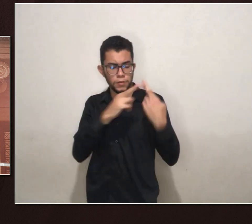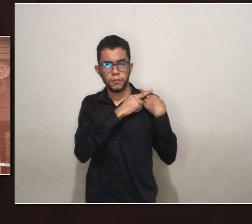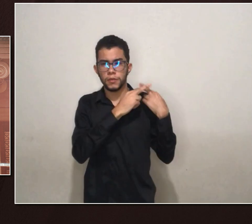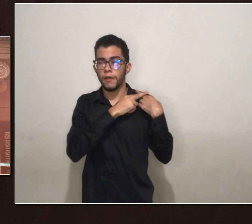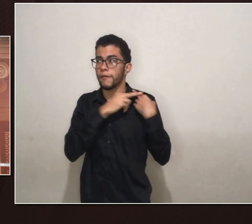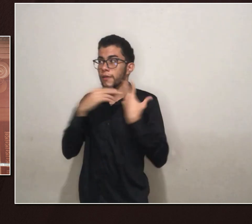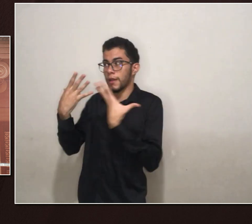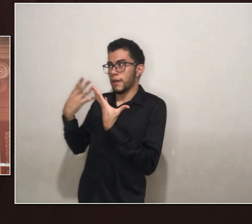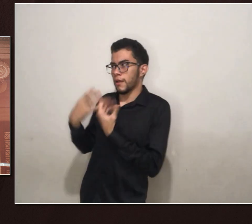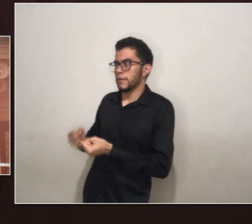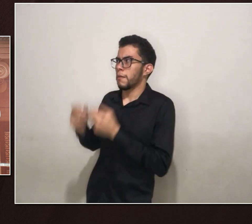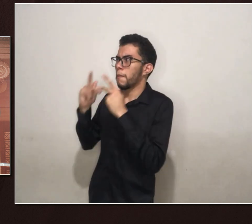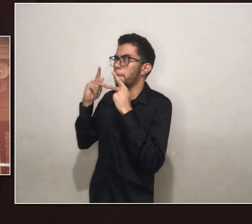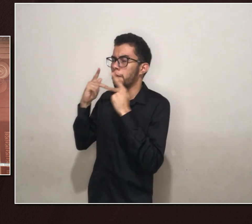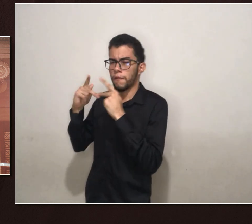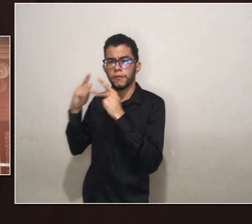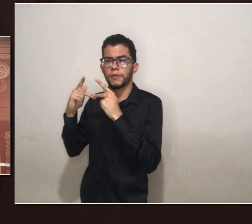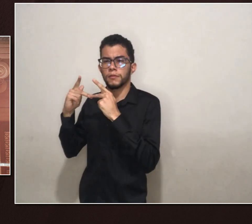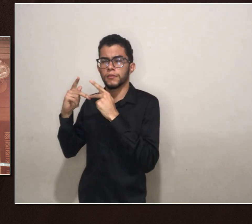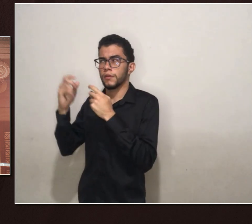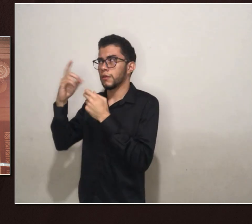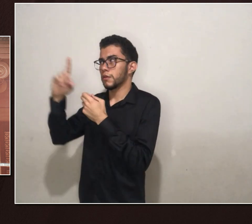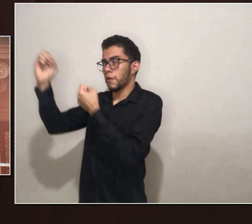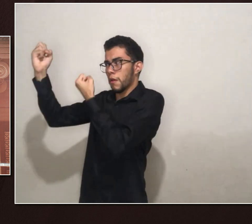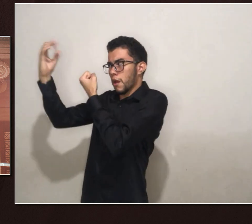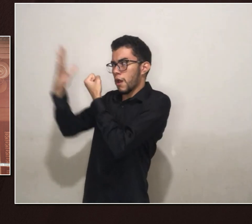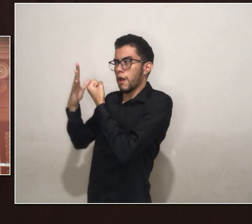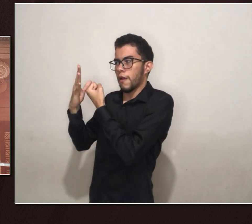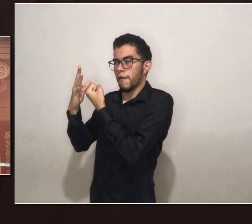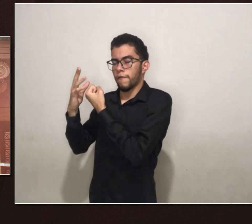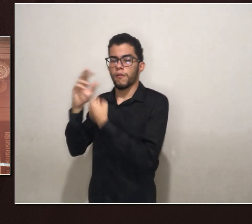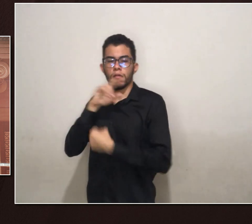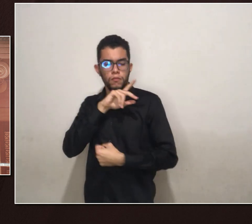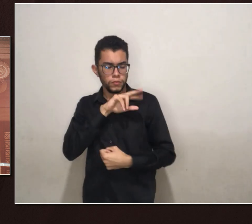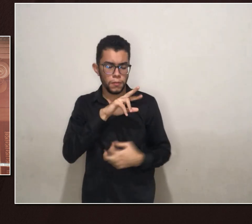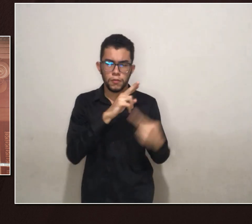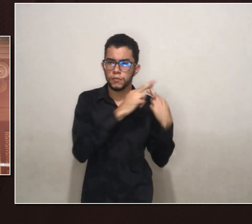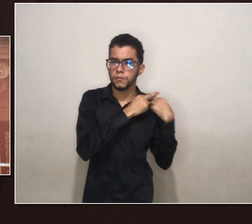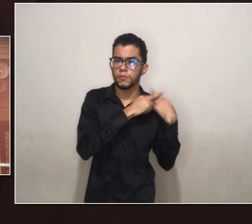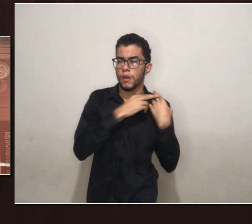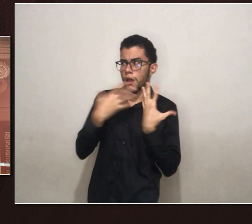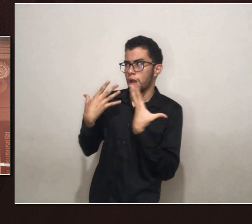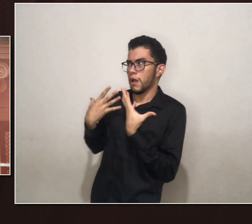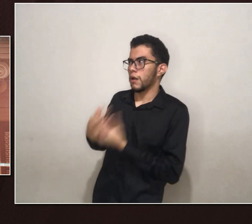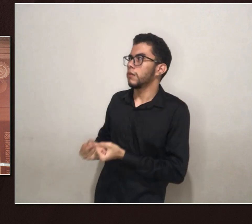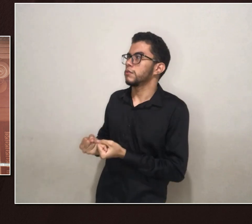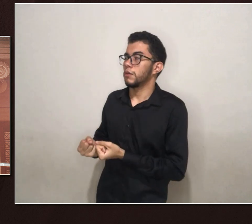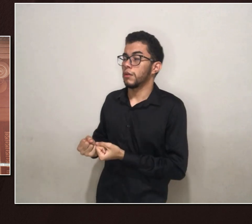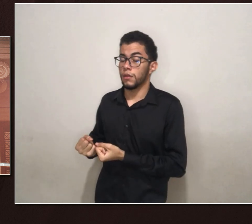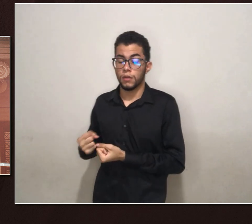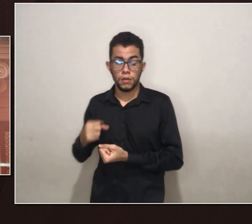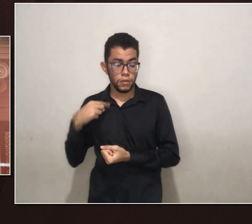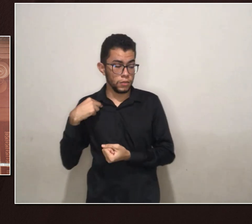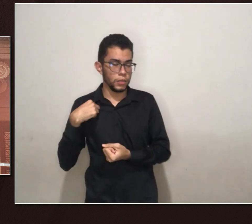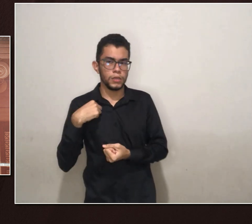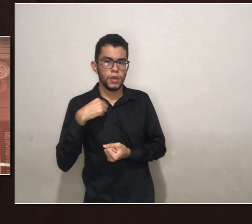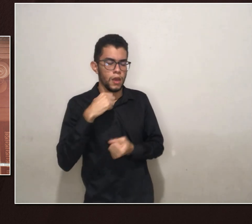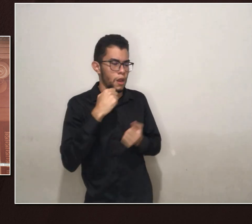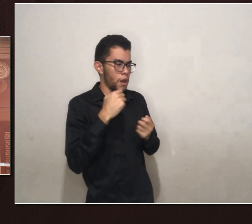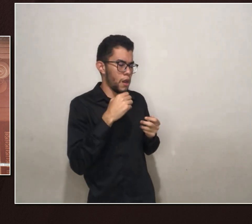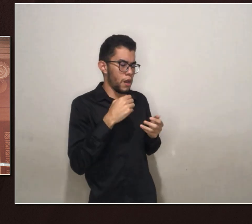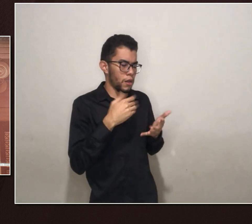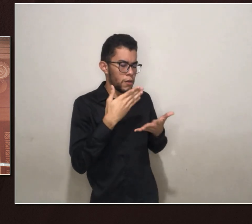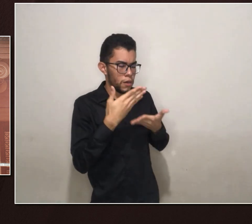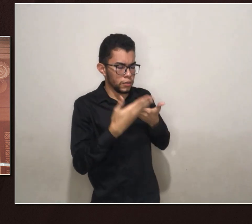vão completar, concluir o que falta, né, fazer no plano da economia de Deus. Por quê? Porque logo